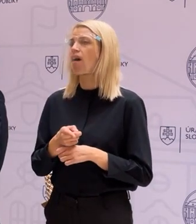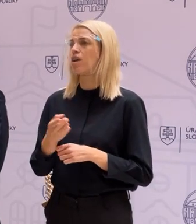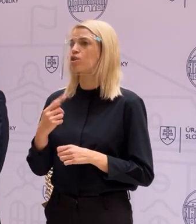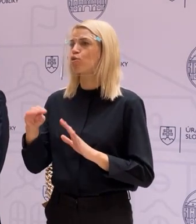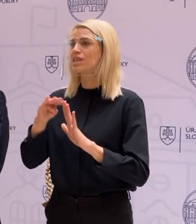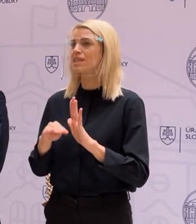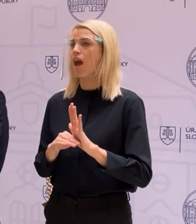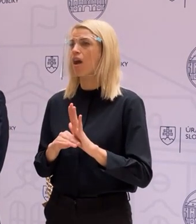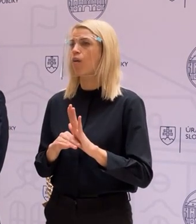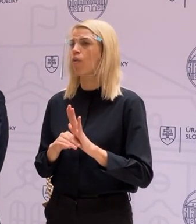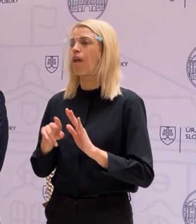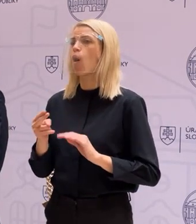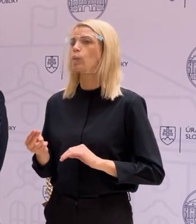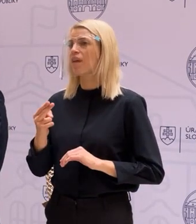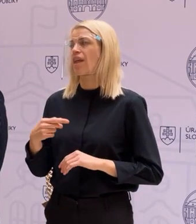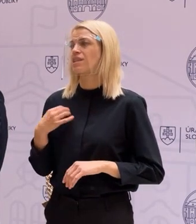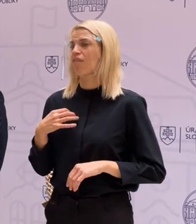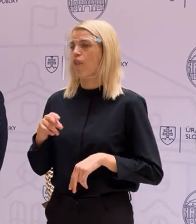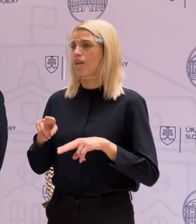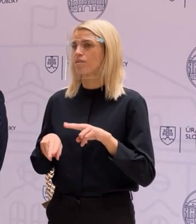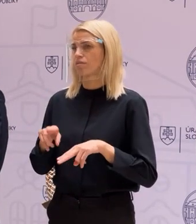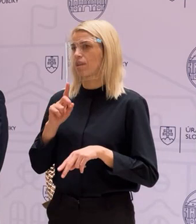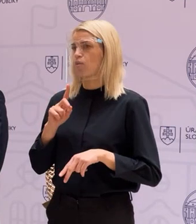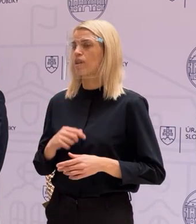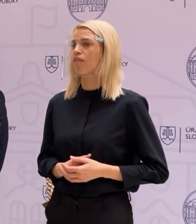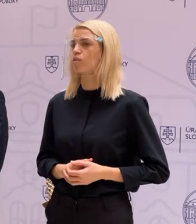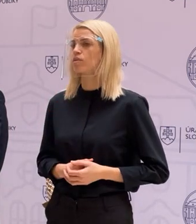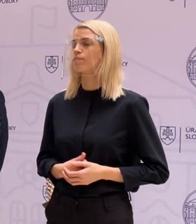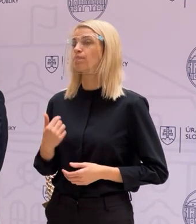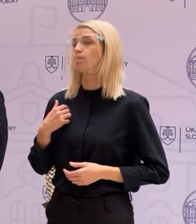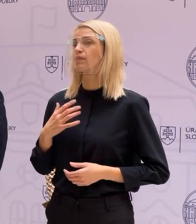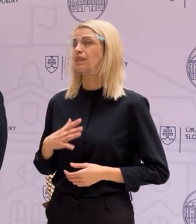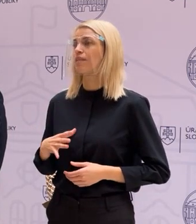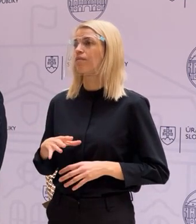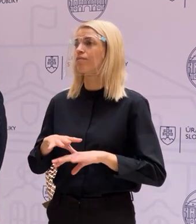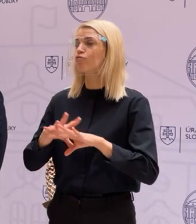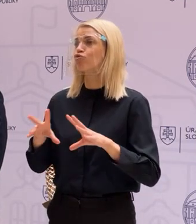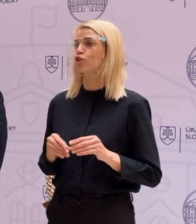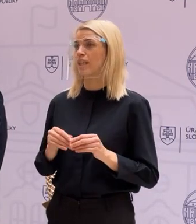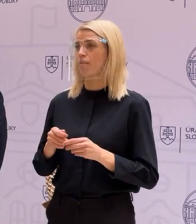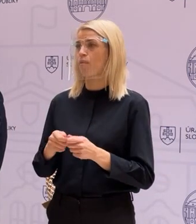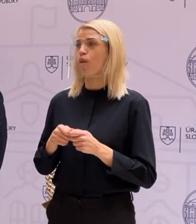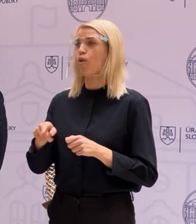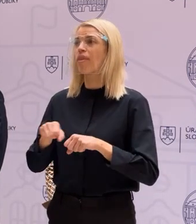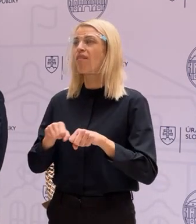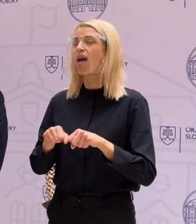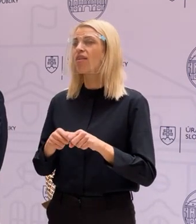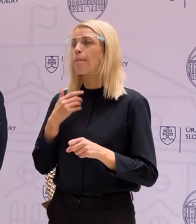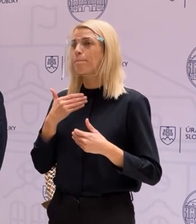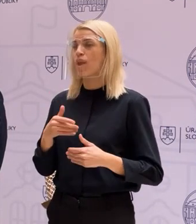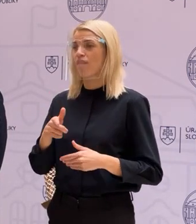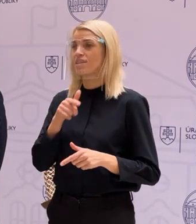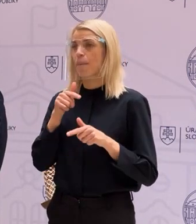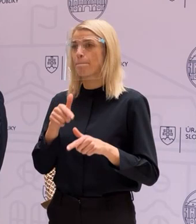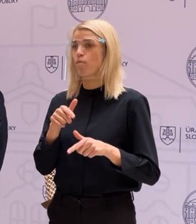o kategorizácii ústavnej zdravotnej starostlivosti. Takže chcel by som všetkým kolegom na vláde poďakovať za podporu